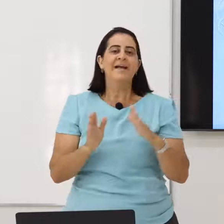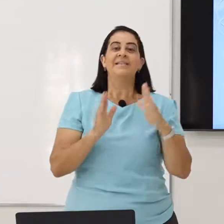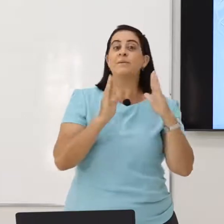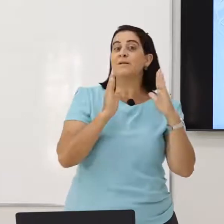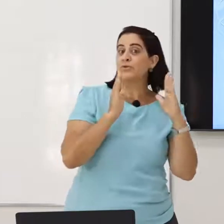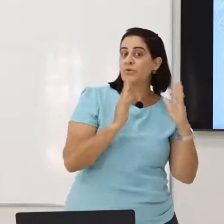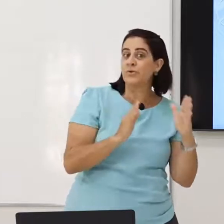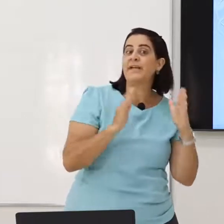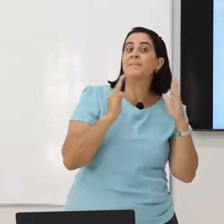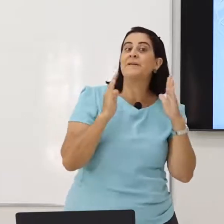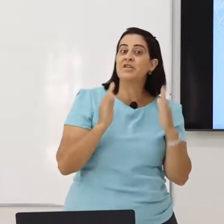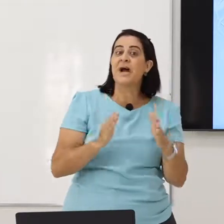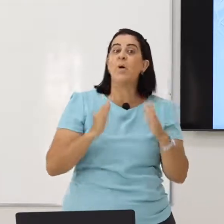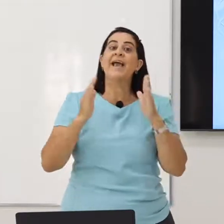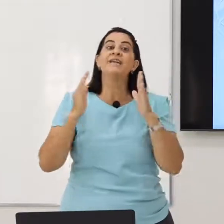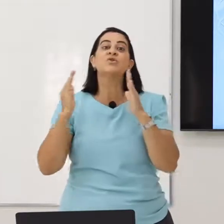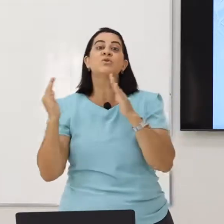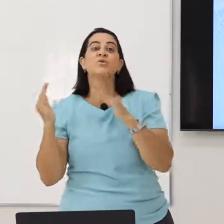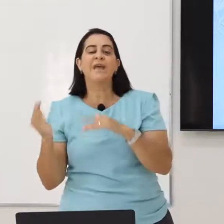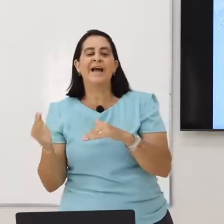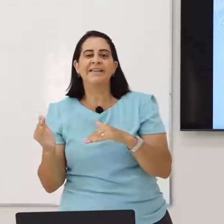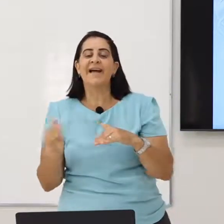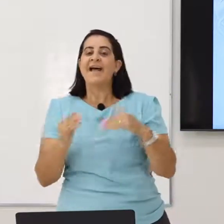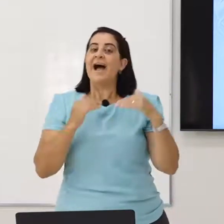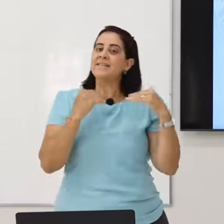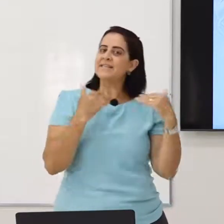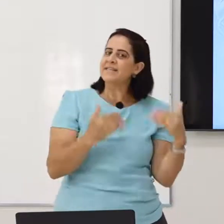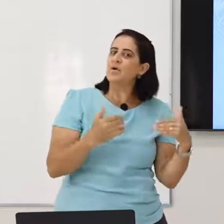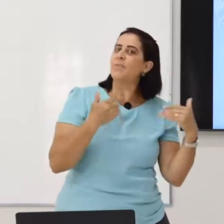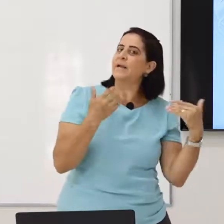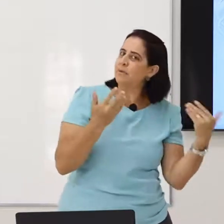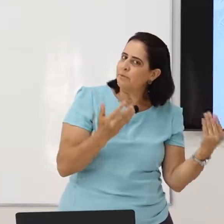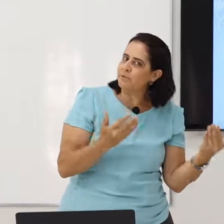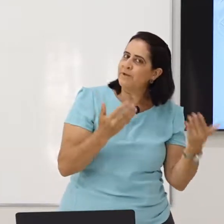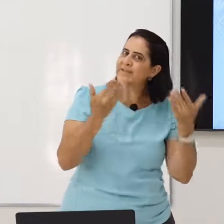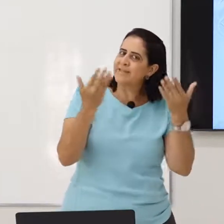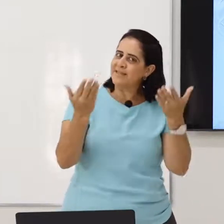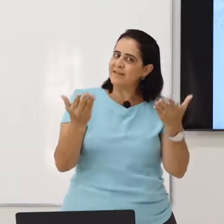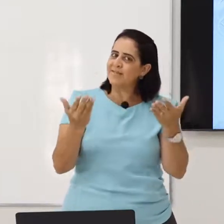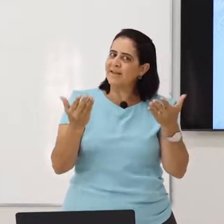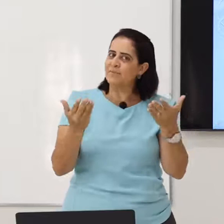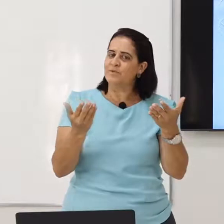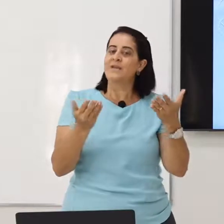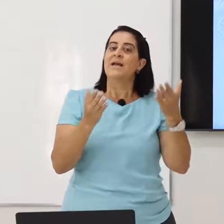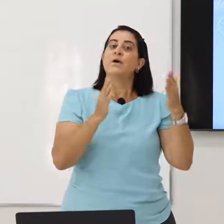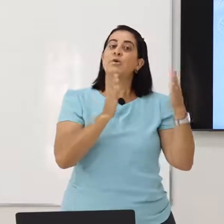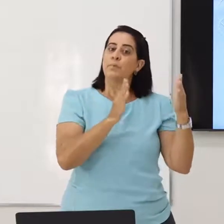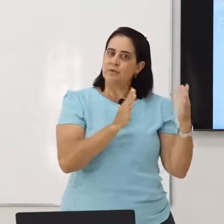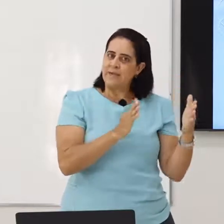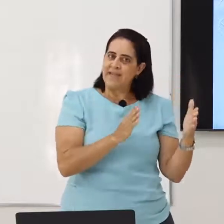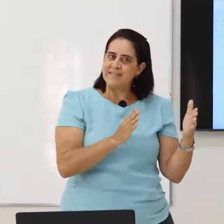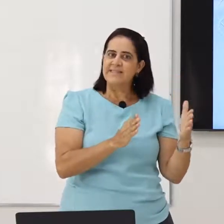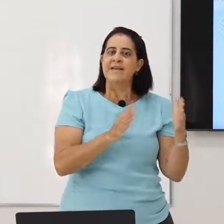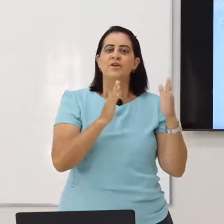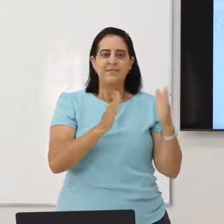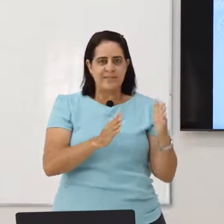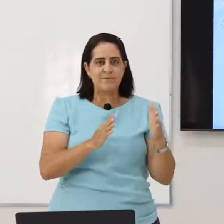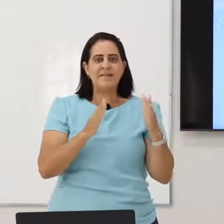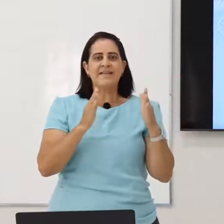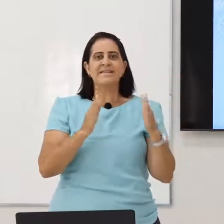tem uma estrutura gramatical estruturada, assim como a língua portuguesa que nós falamos. No português, nós temos a questão